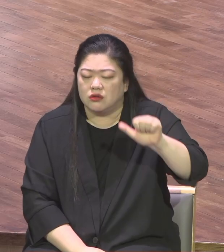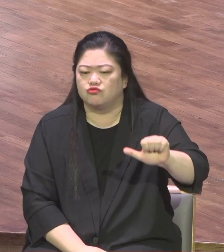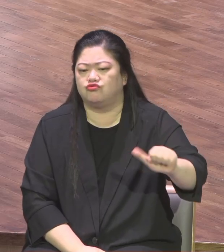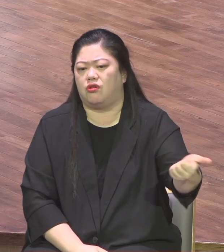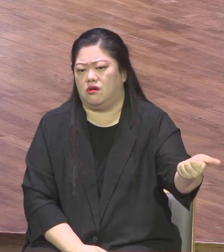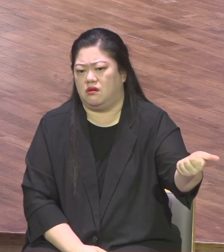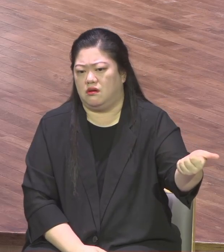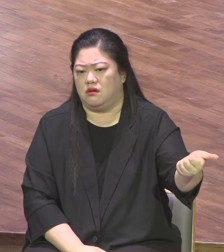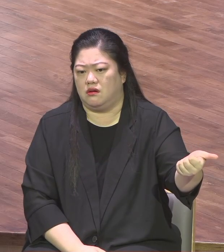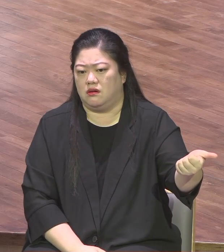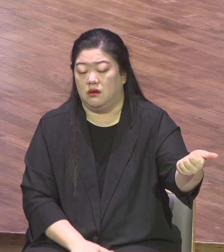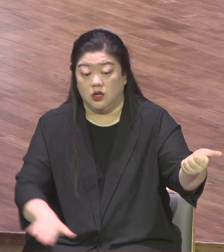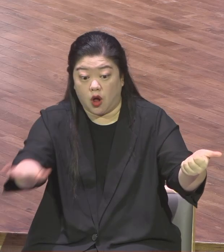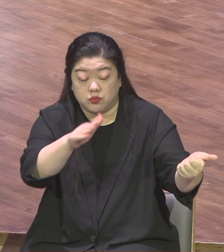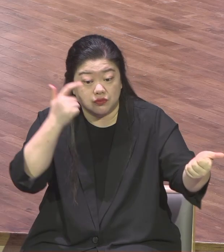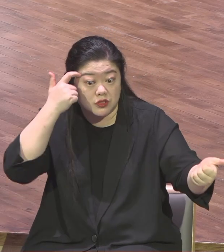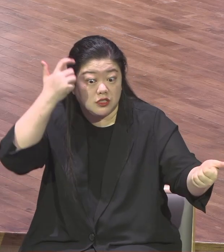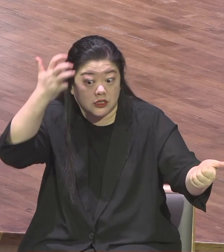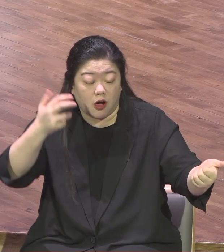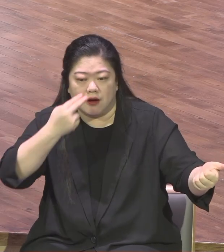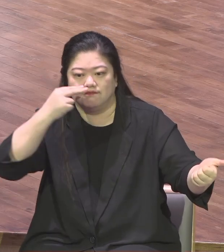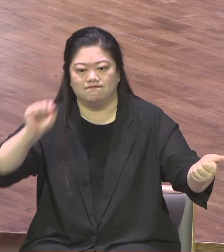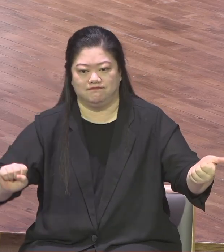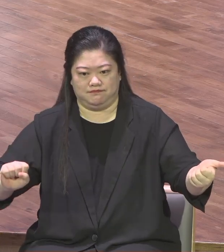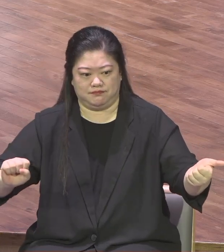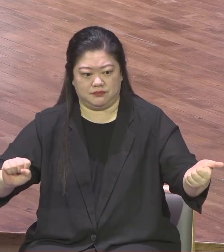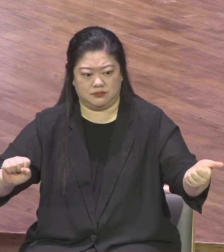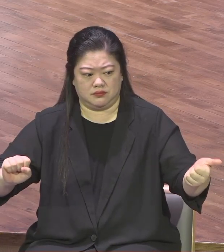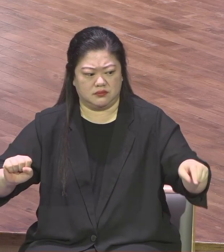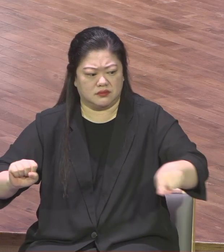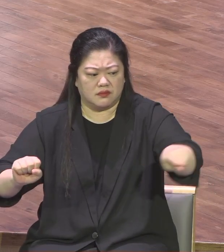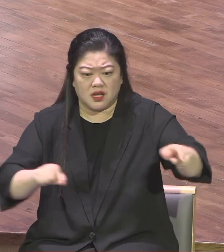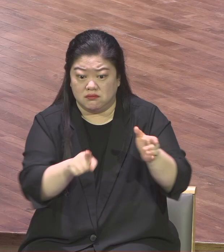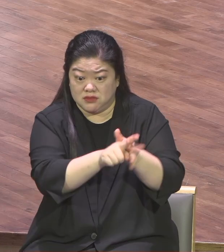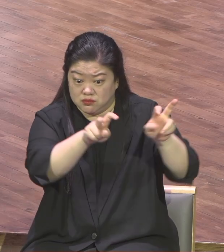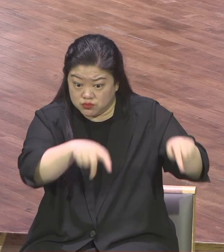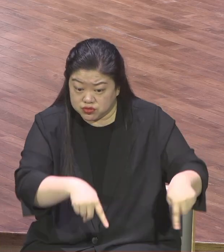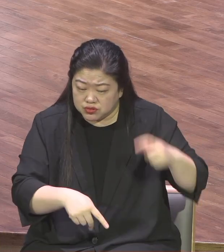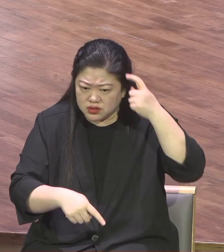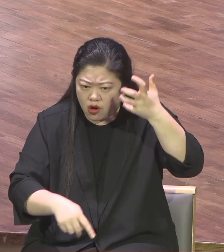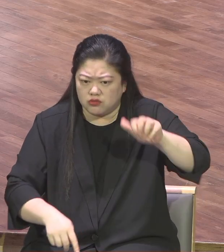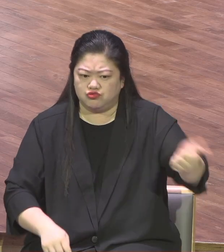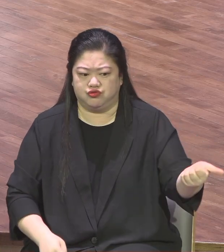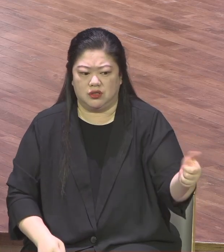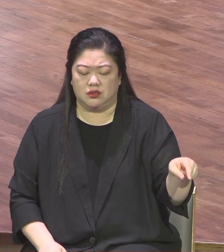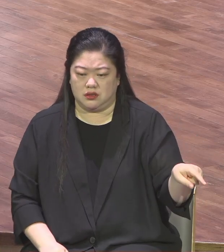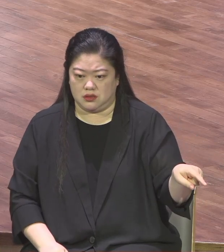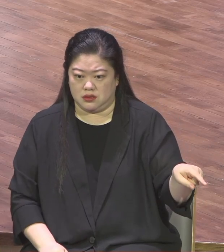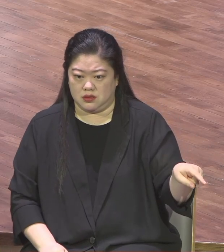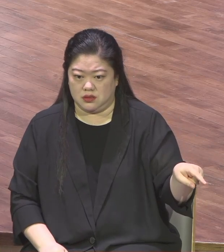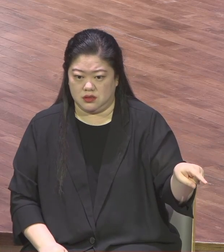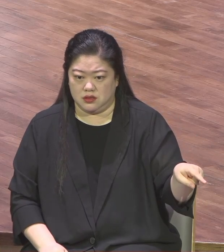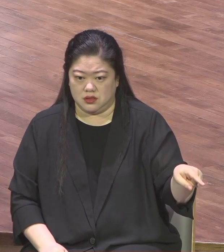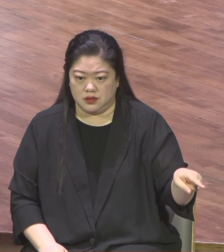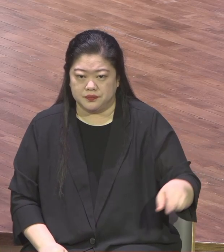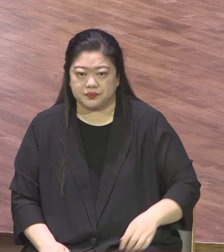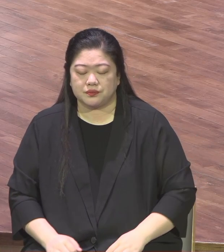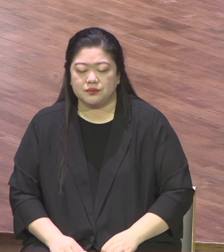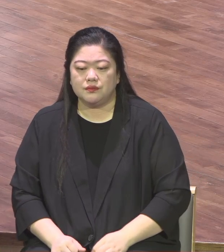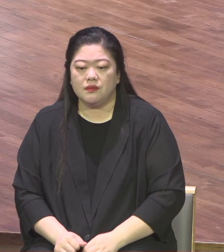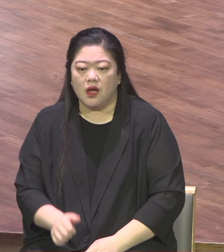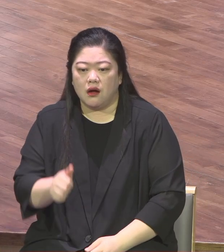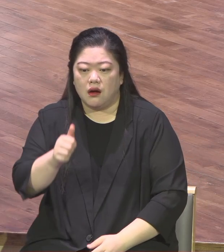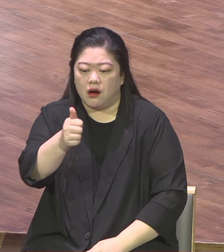죽어 있는 상태. 우리는 살아 상태고 아멘. 살아났고 죽은 상태. 우리가 전에 그랬어요. 허물과 죄로 죽었다